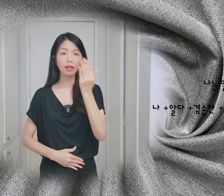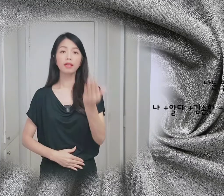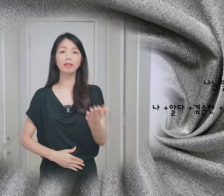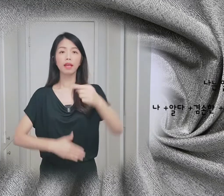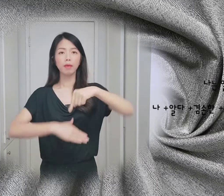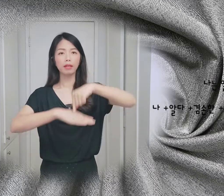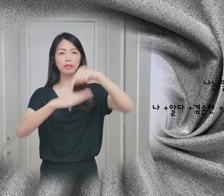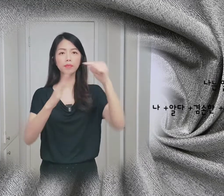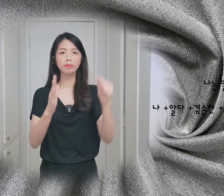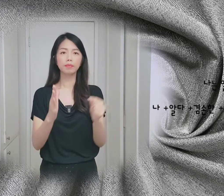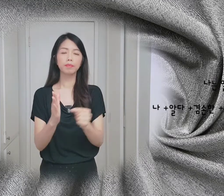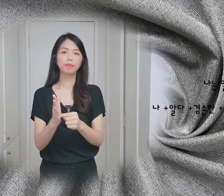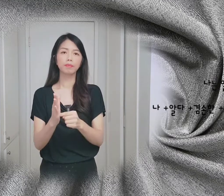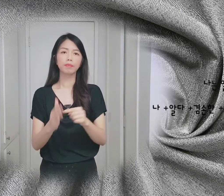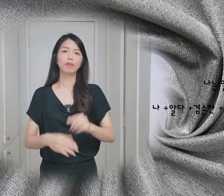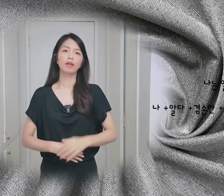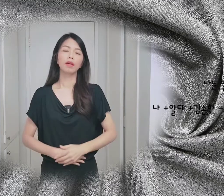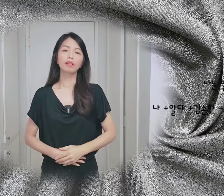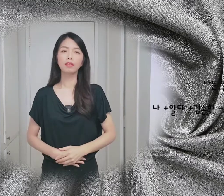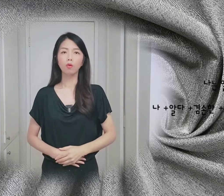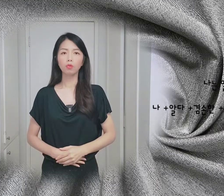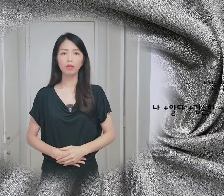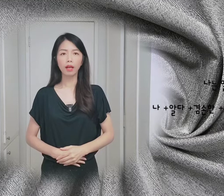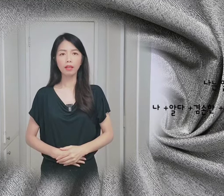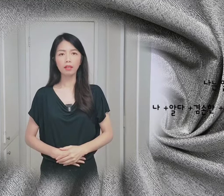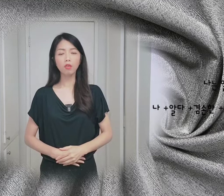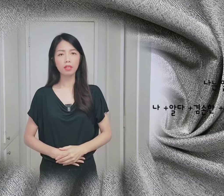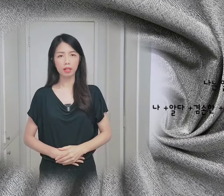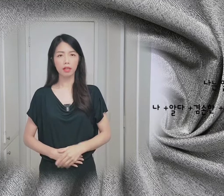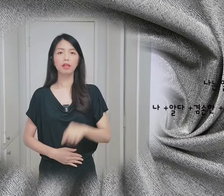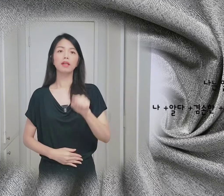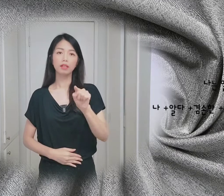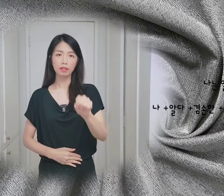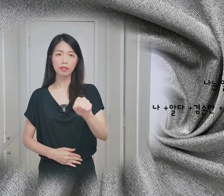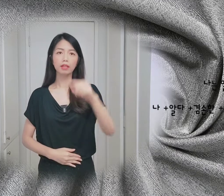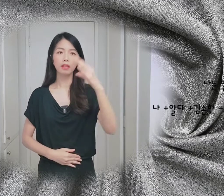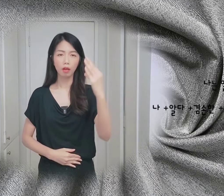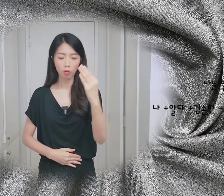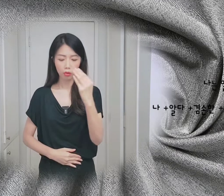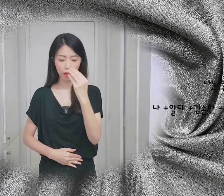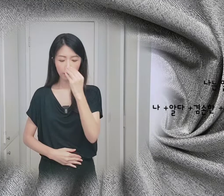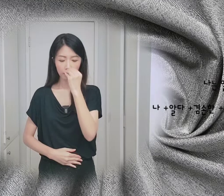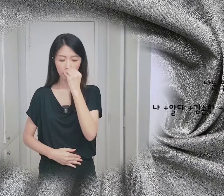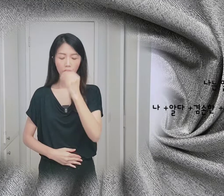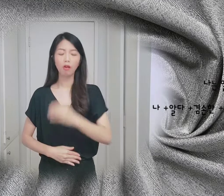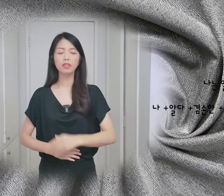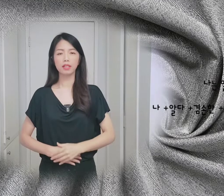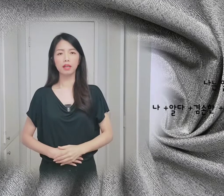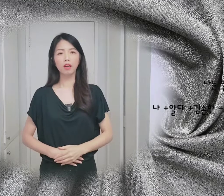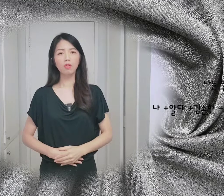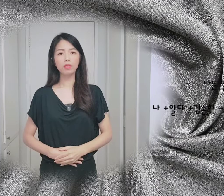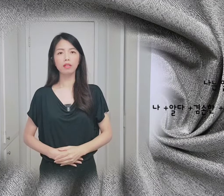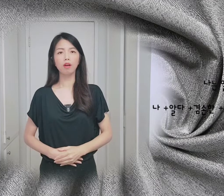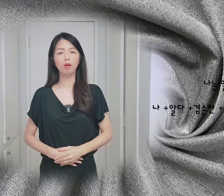착한 그대 마음, 그 거룩한 헌신을. 그 거룩한